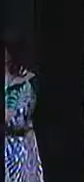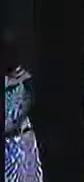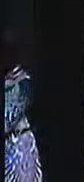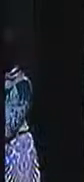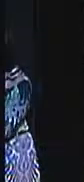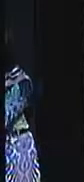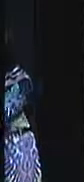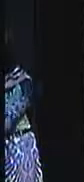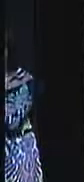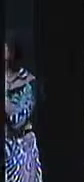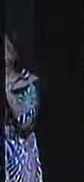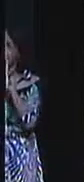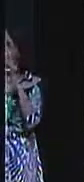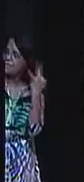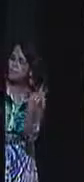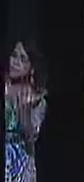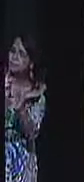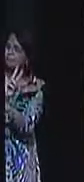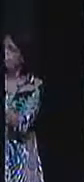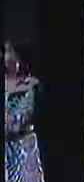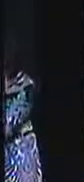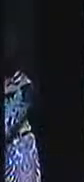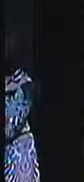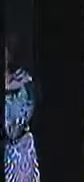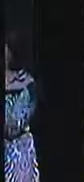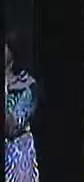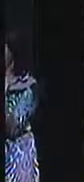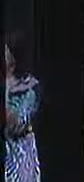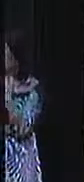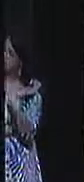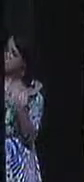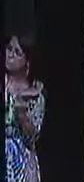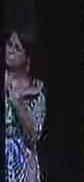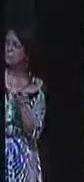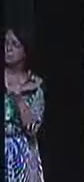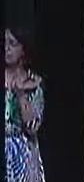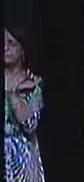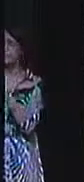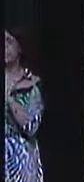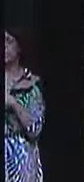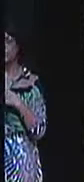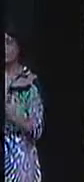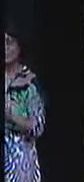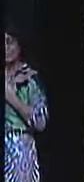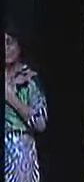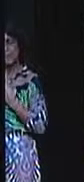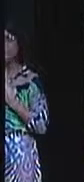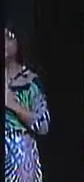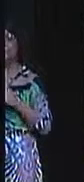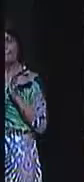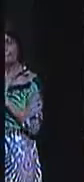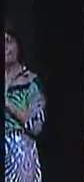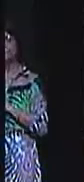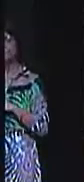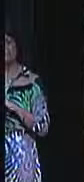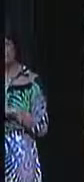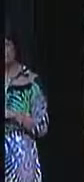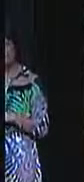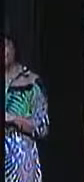família cada relacionamento para que nós possamos cada vez mais está nos apropriando disso e nome de jesus